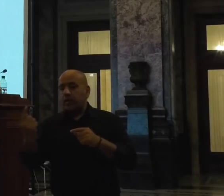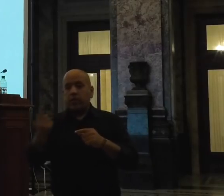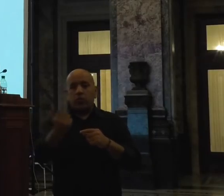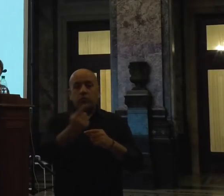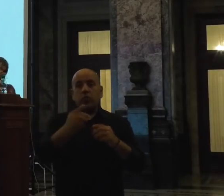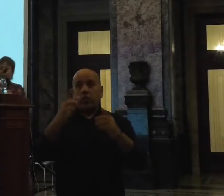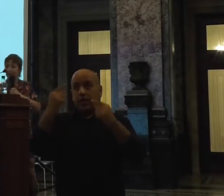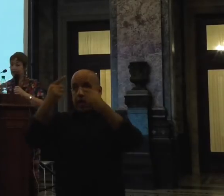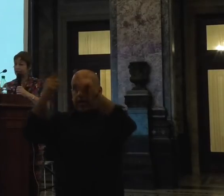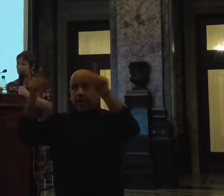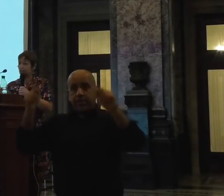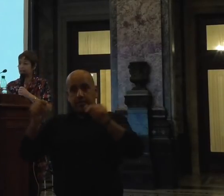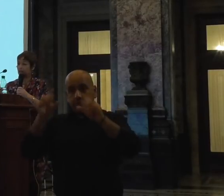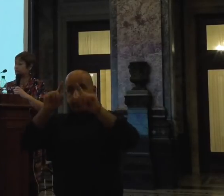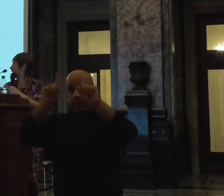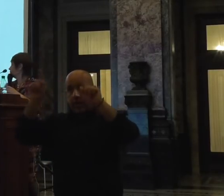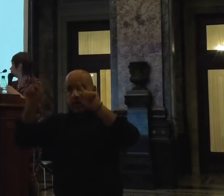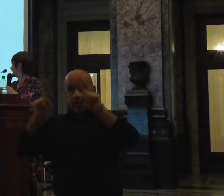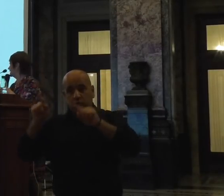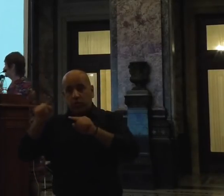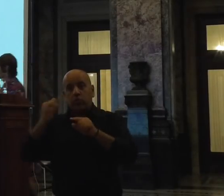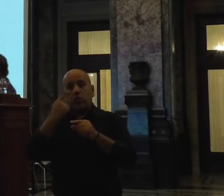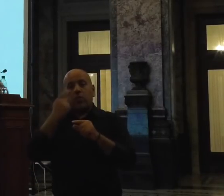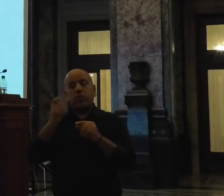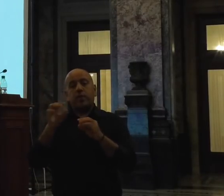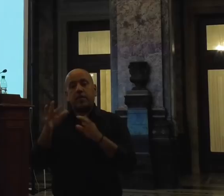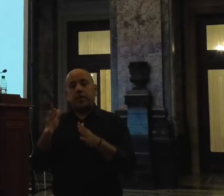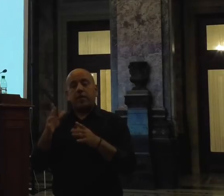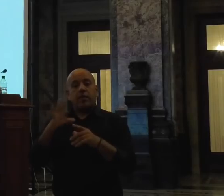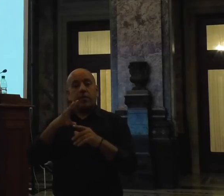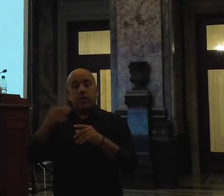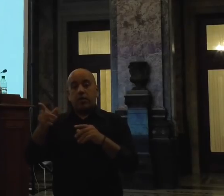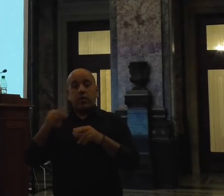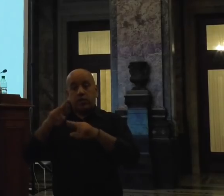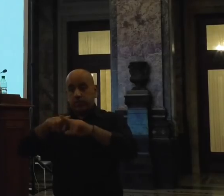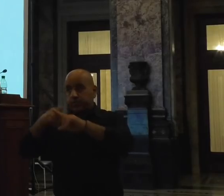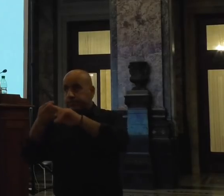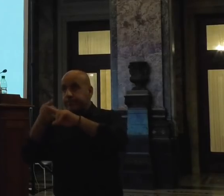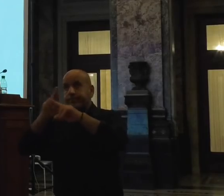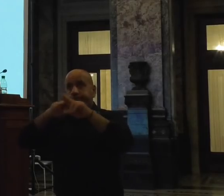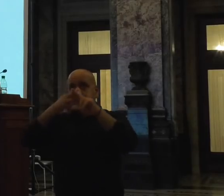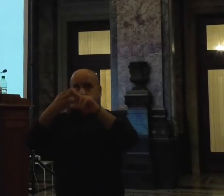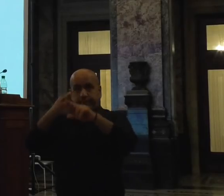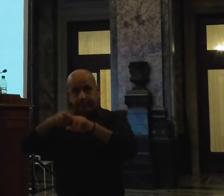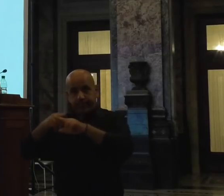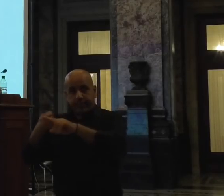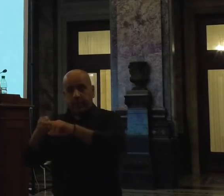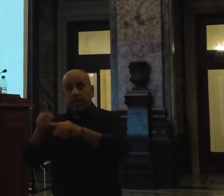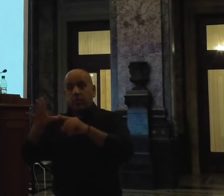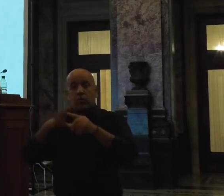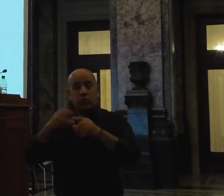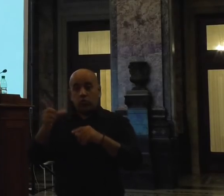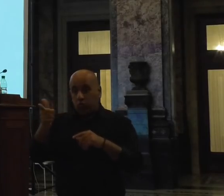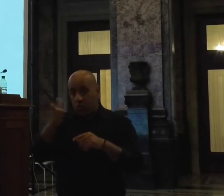las localidades. Y lo que encontramos es, replicando muchos estudios anteriores, que cuando no